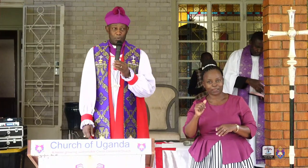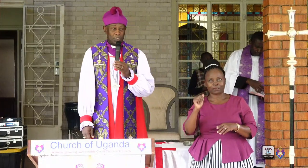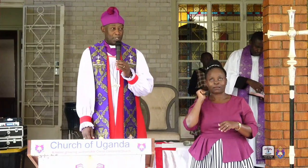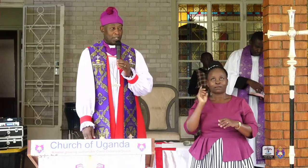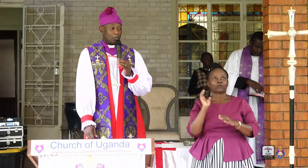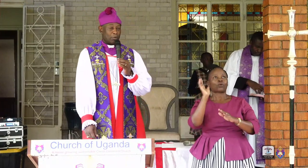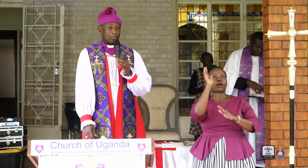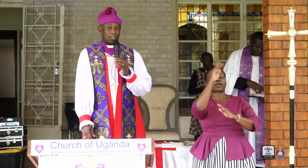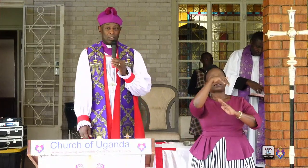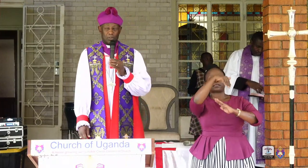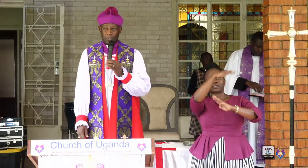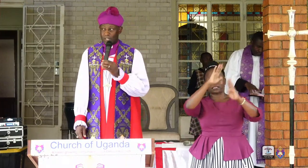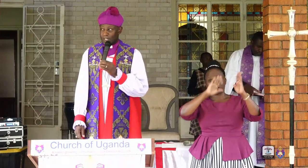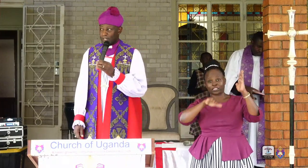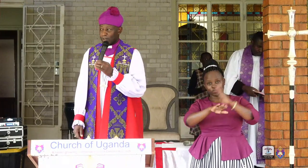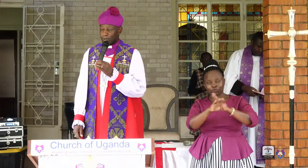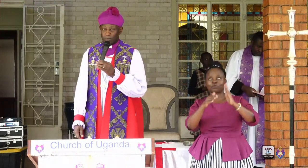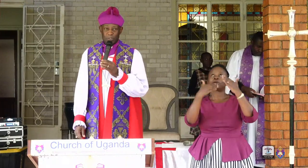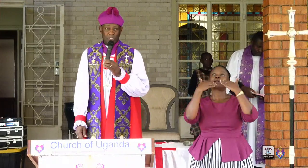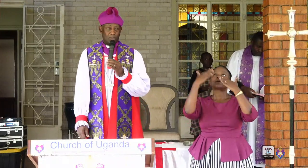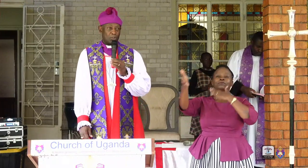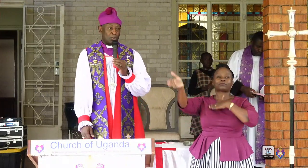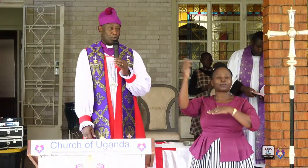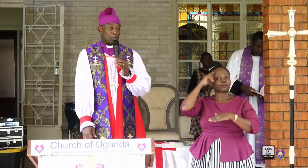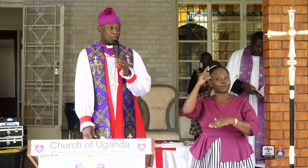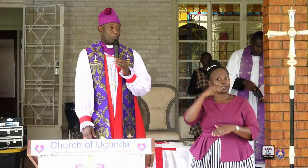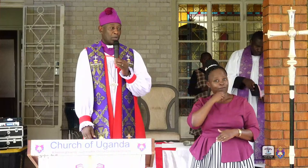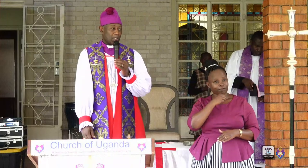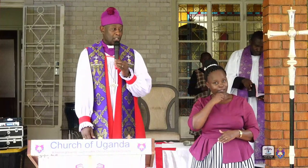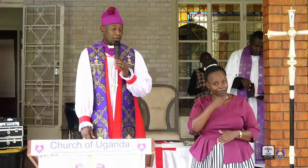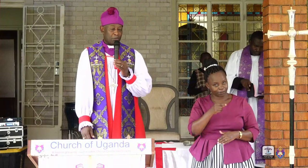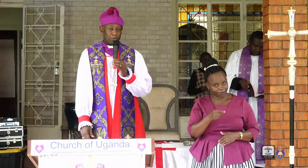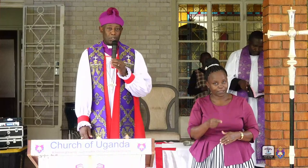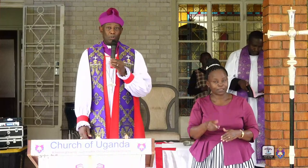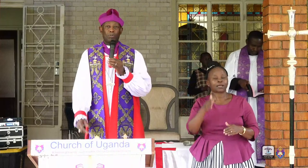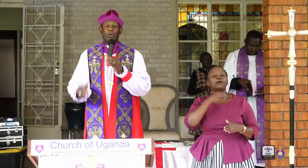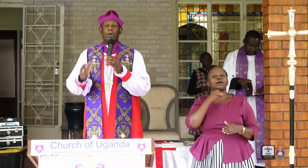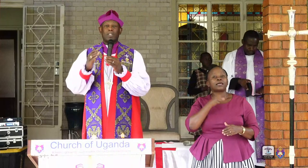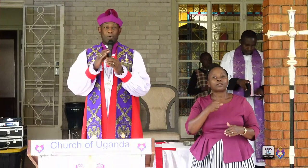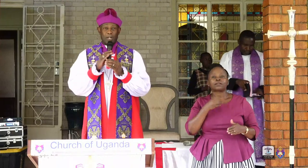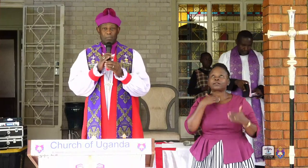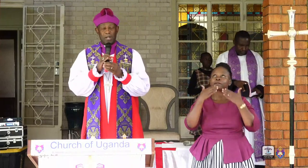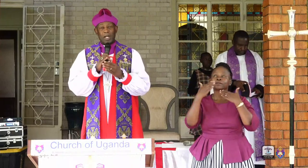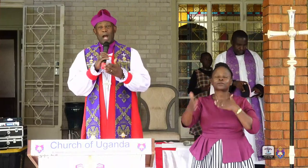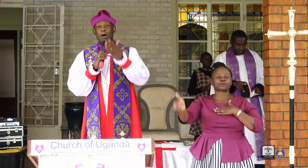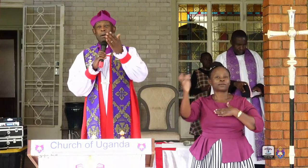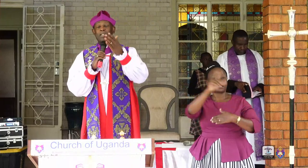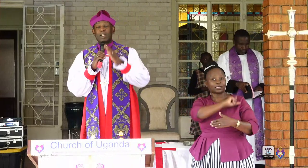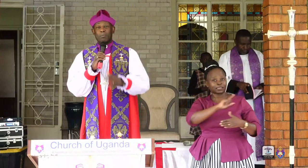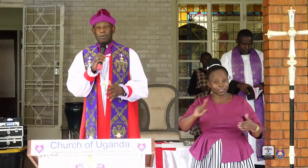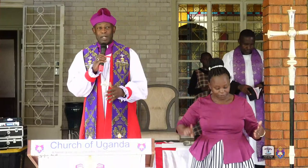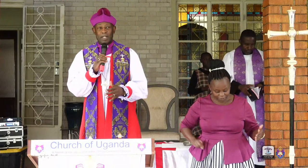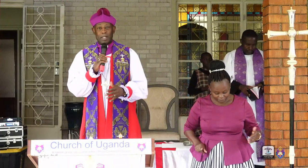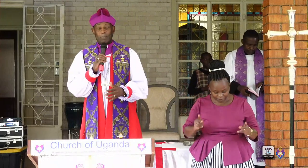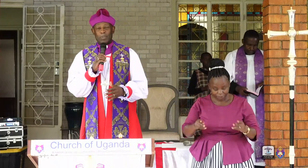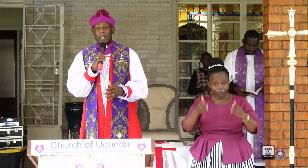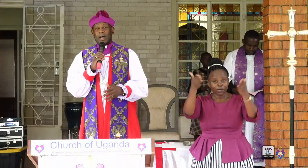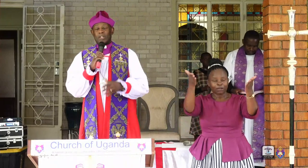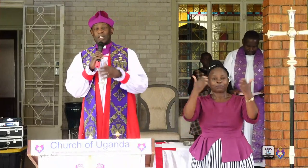kitigumu na twebaza Katonda olomusajja oyo mukadde waffe nokyo twebaza Mukama ababaddeyo